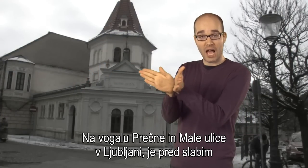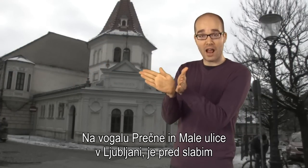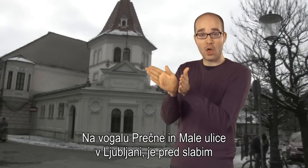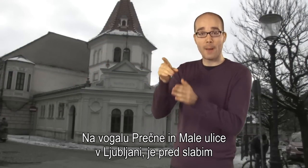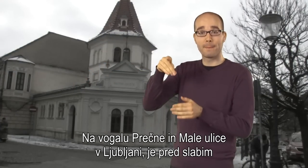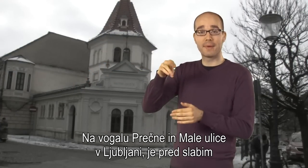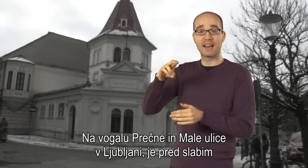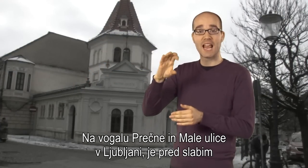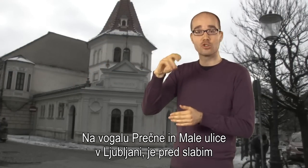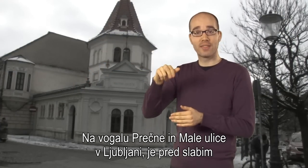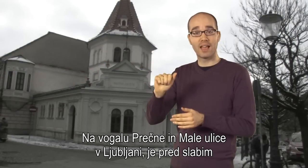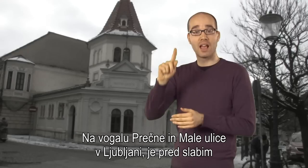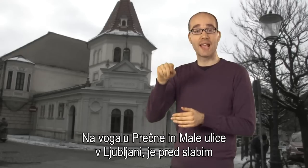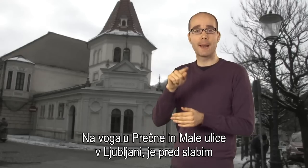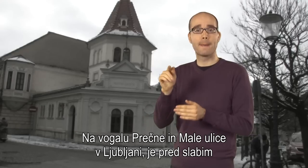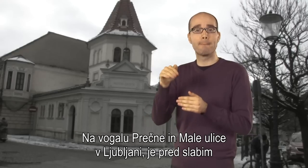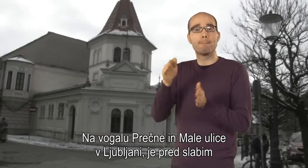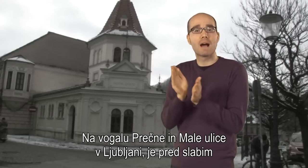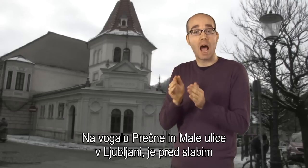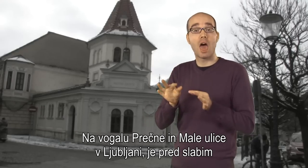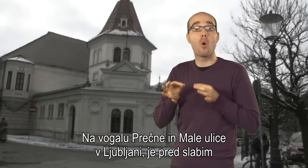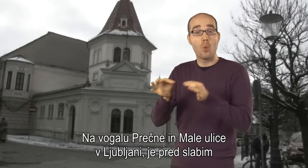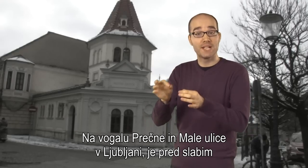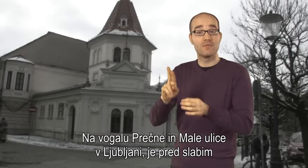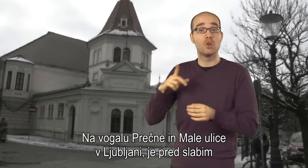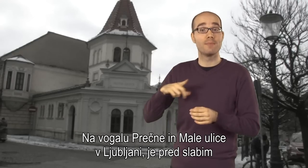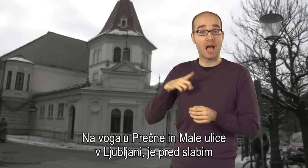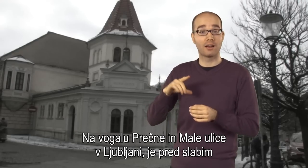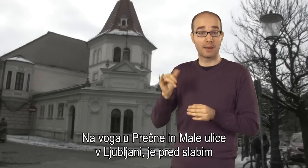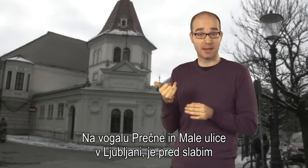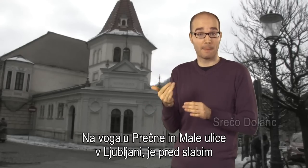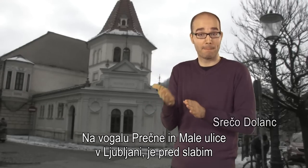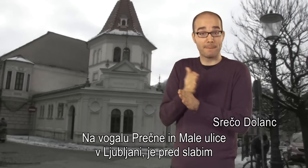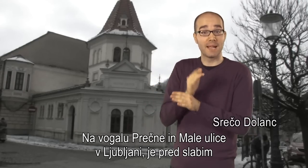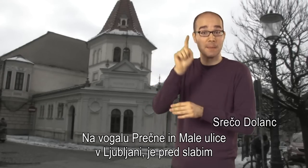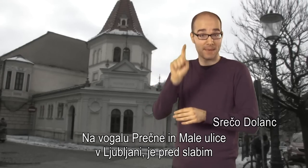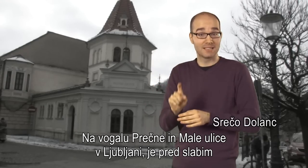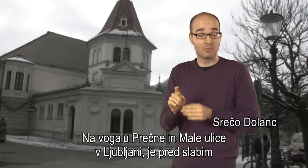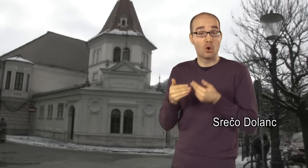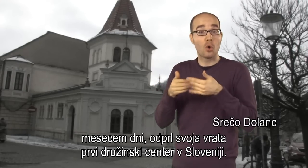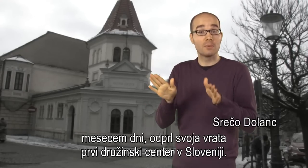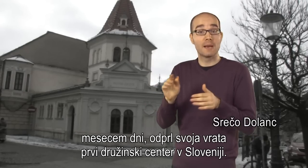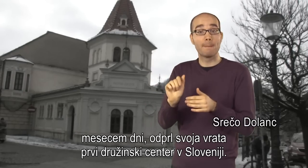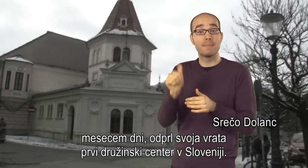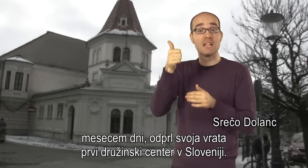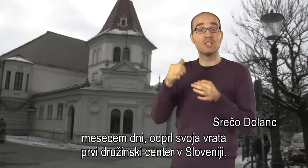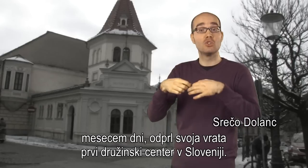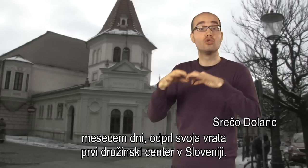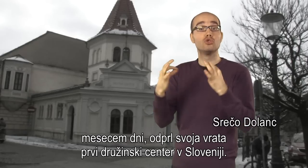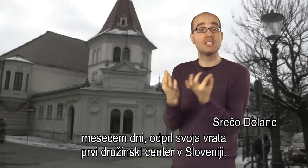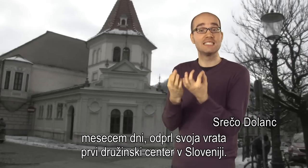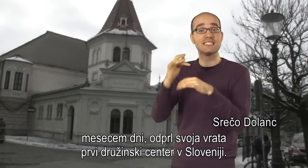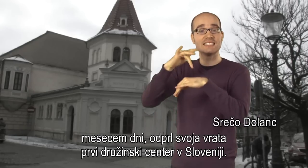Na vogalu Prečne in Male ulice v Ljubljani je pred slabim mesecem dni odprl svoja vrata prvi družinski center v